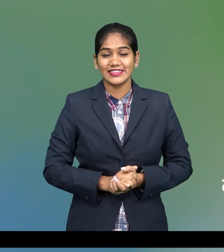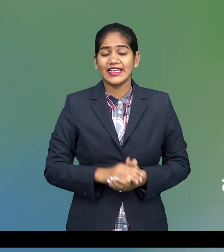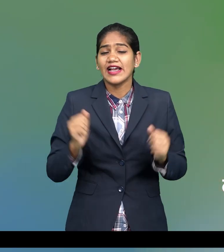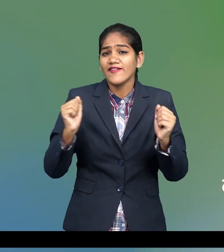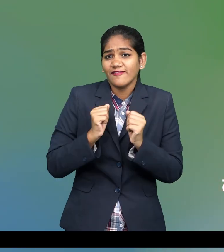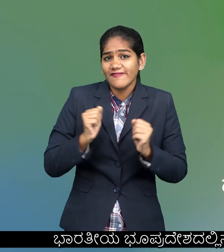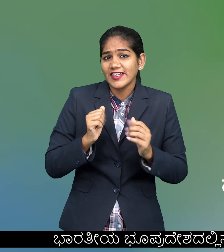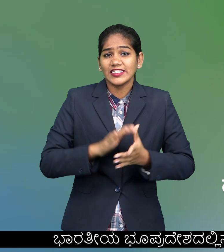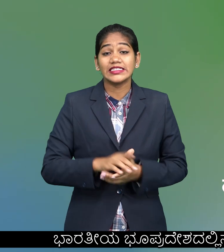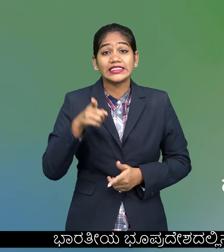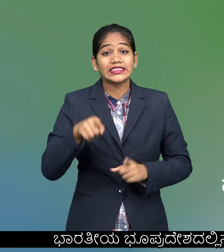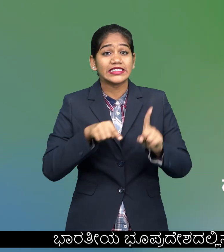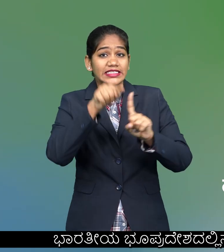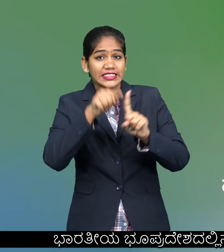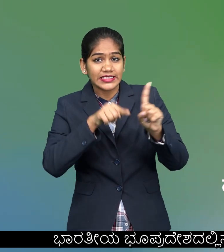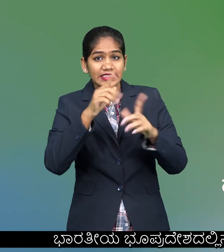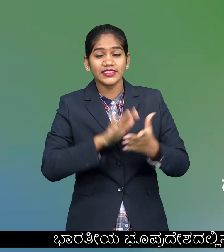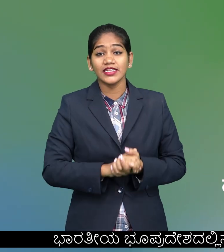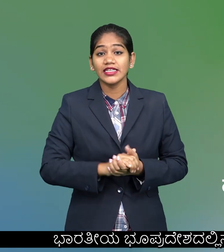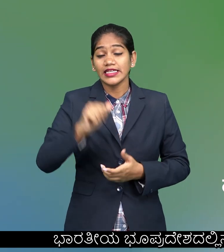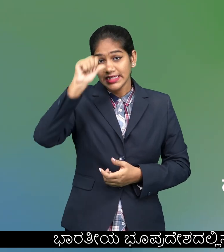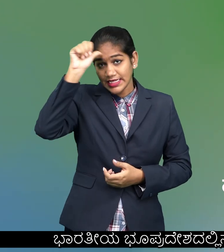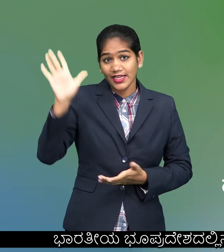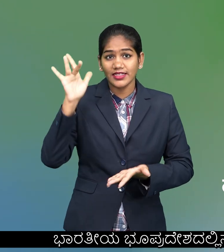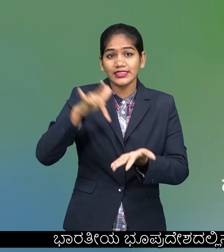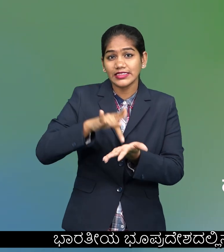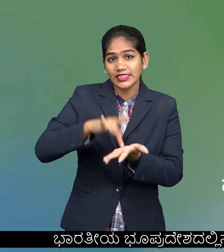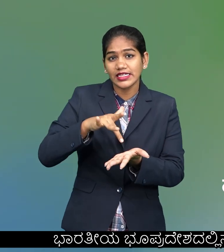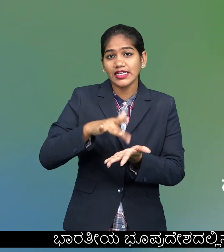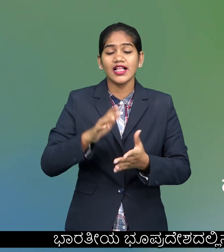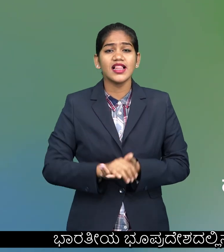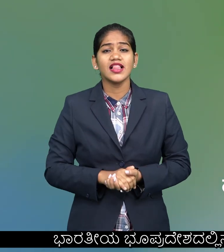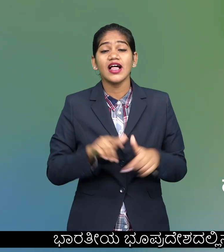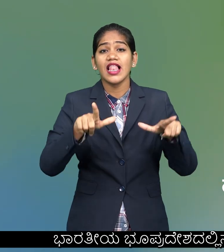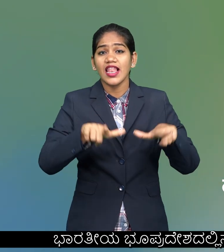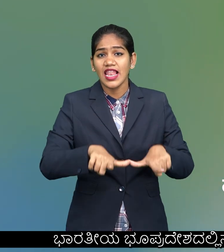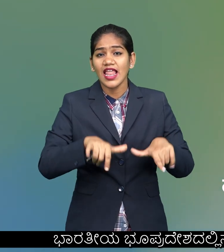ಚಳಿಗಾಲ. ಭಾರತೀಯ ಭೂಪ್ರದೇಶದಲ್ಲಿನ ತಾಪಮಾನವು ನವೆಂಬರ್ ಮಧ್ಯದಿಂದ